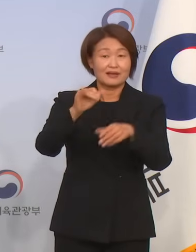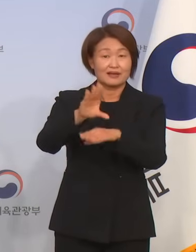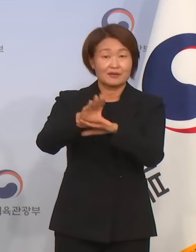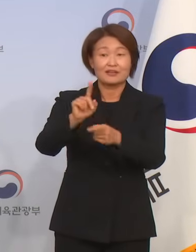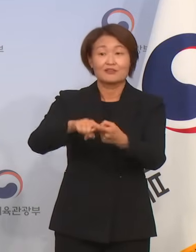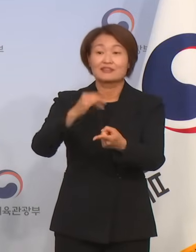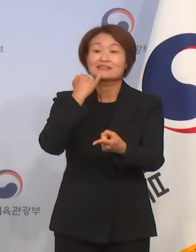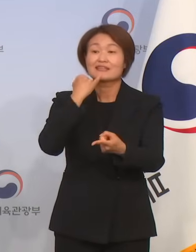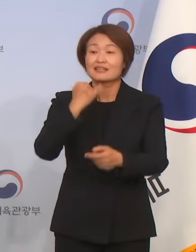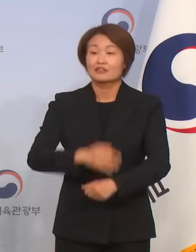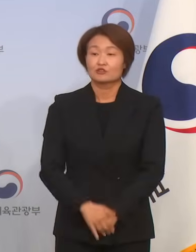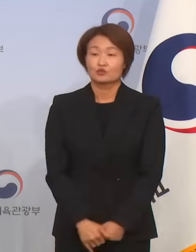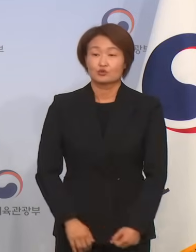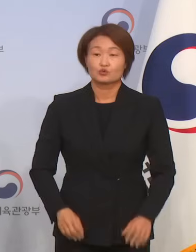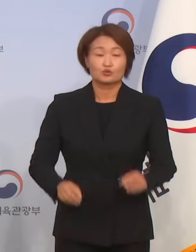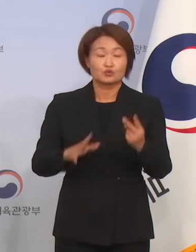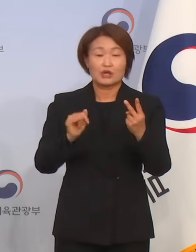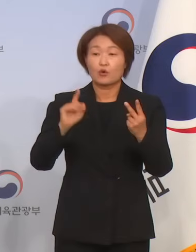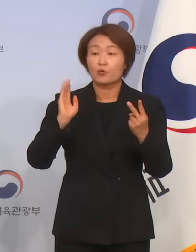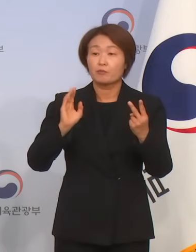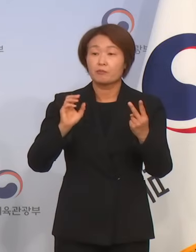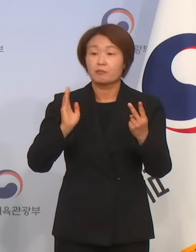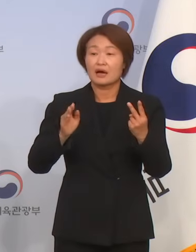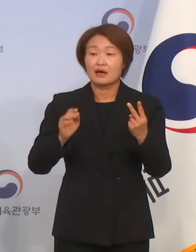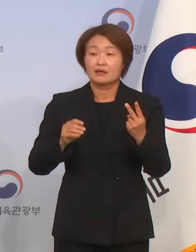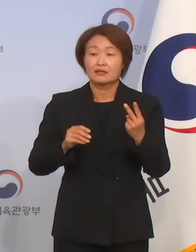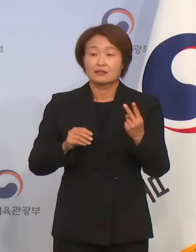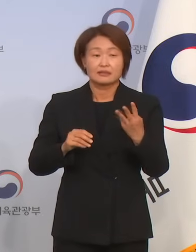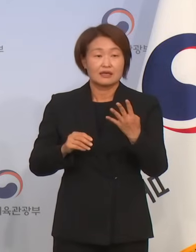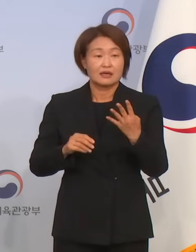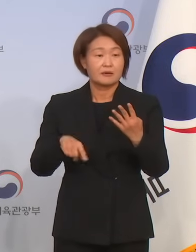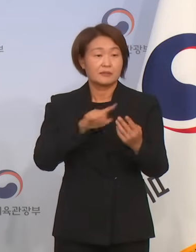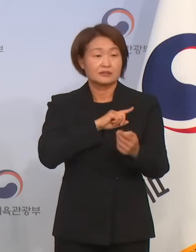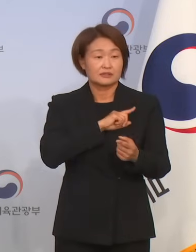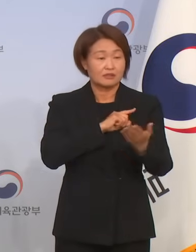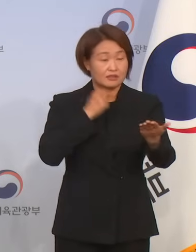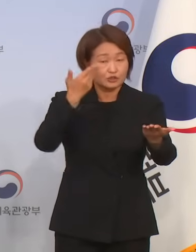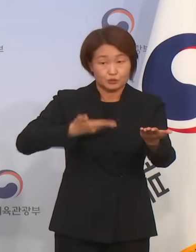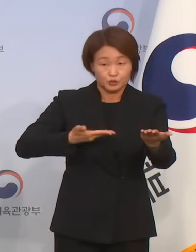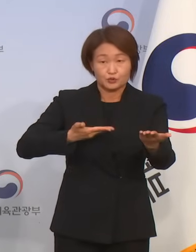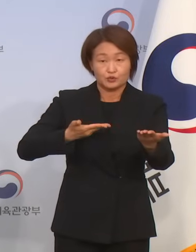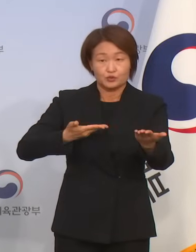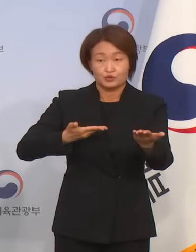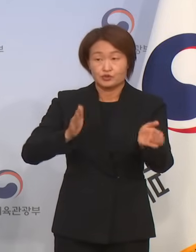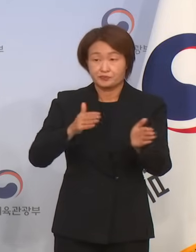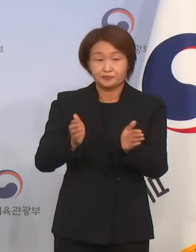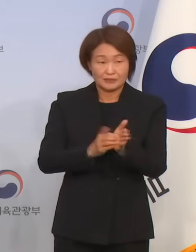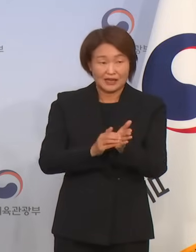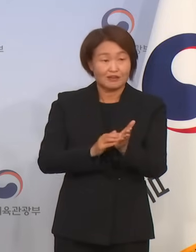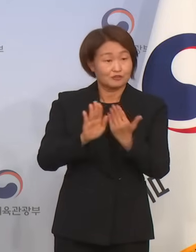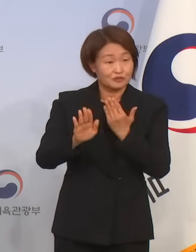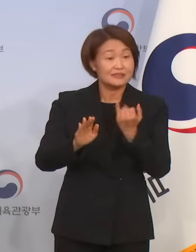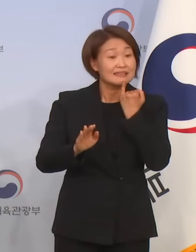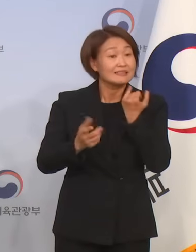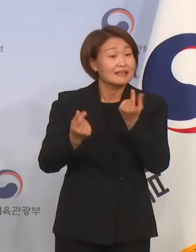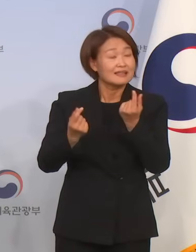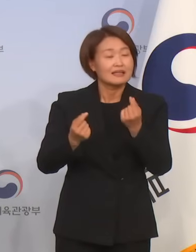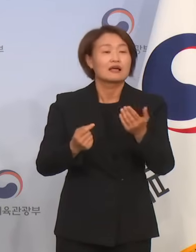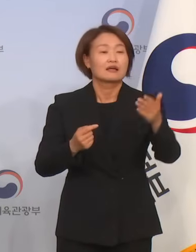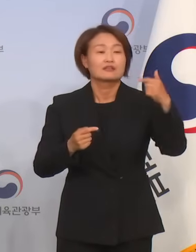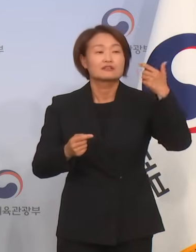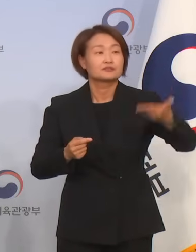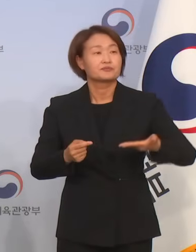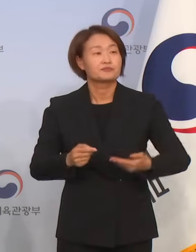하도록 하겠습니다. 혹시 두 분 이외에 또 질문하신 분 있으십니까? 그러면 먼저 질문하고 정리한 다음에 하도록 하겠습니다. 일단 질문하시죠. 네.